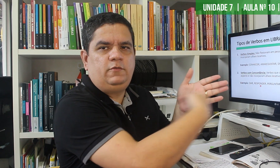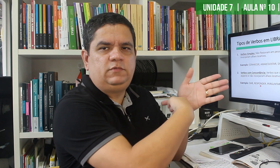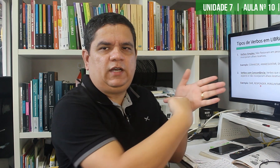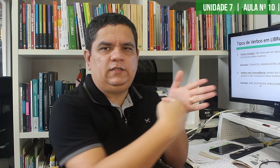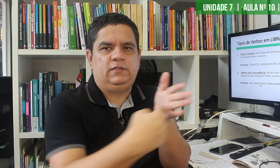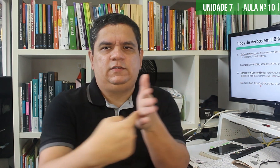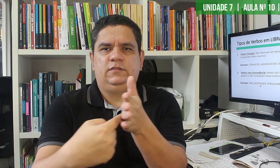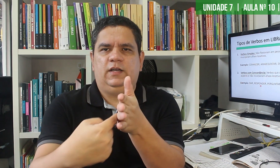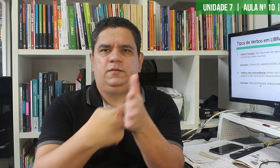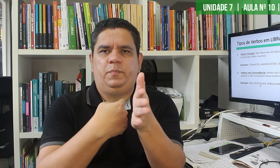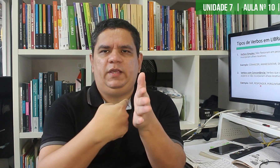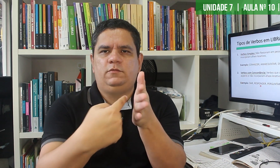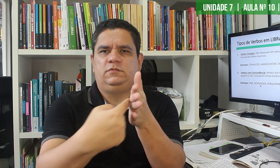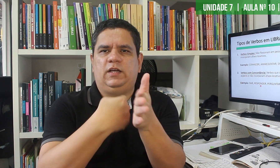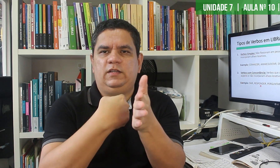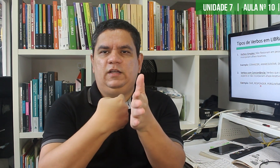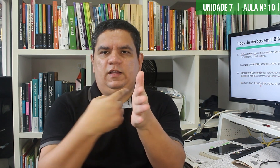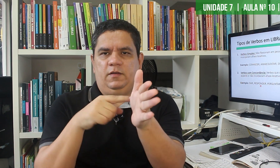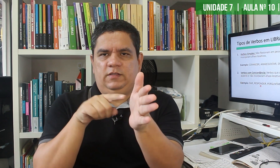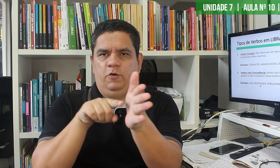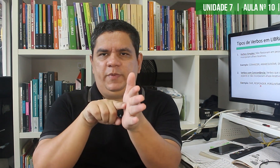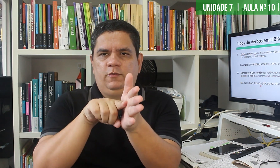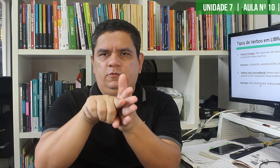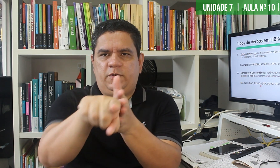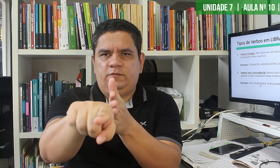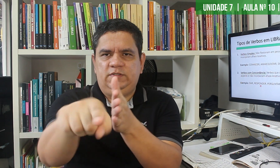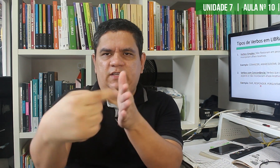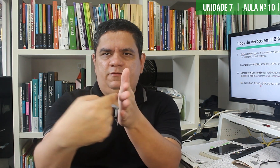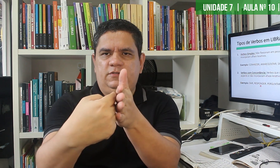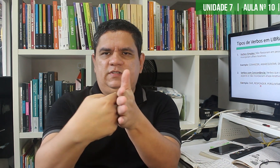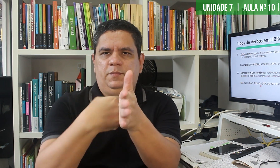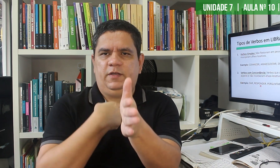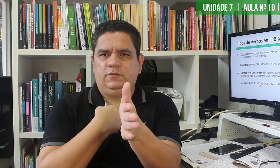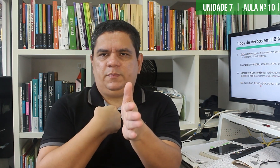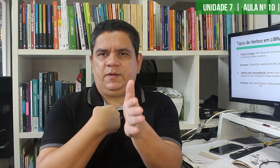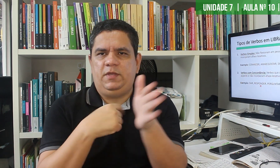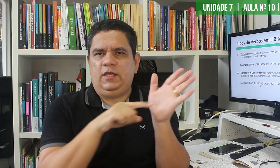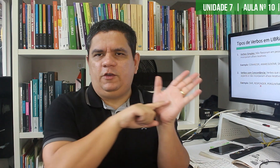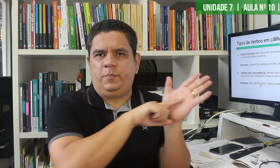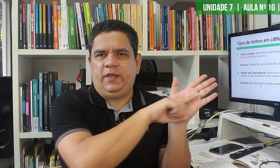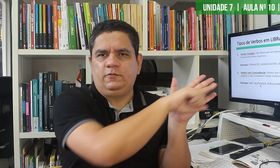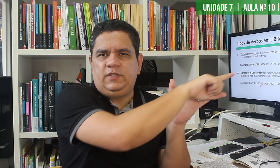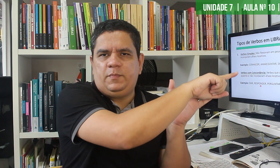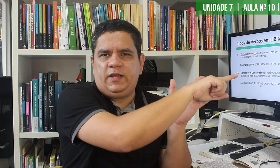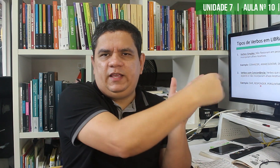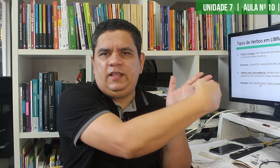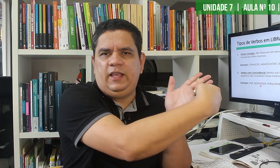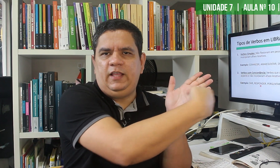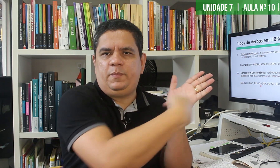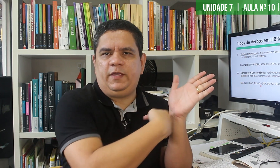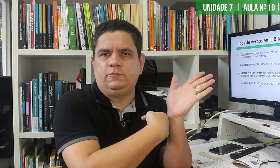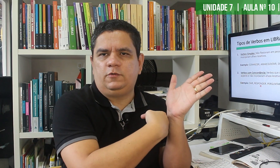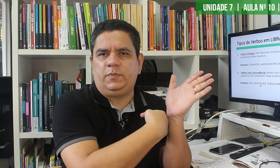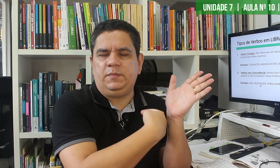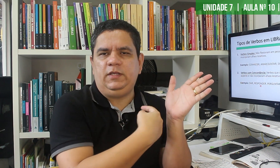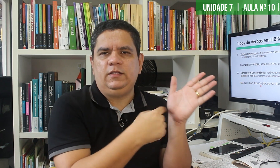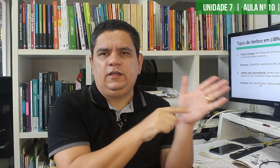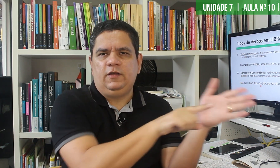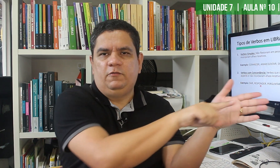Perguntar, tá? Perguntar. Eu pergunto para você, você pergunta para mim, eu perguntei para ele perguntou para mim,